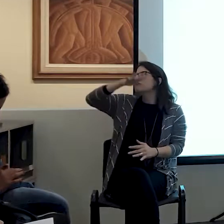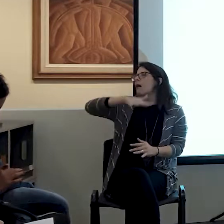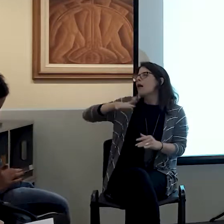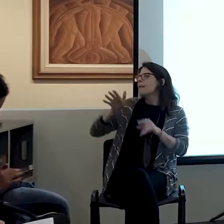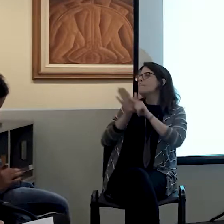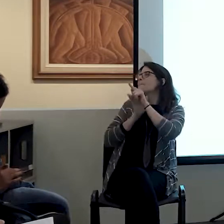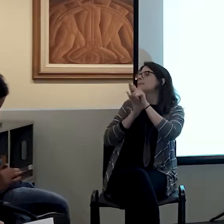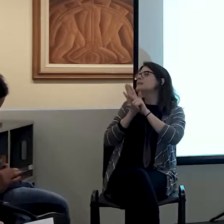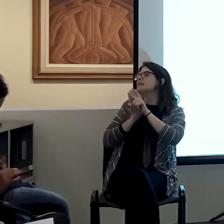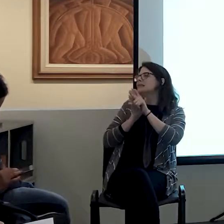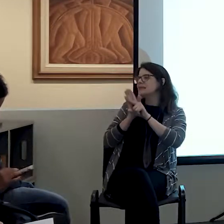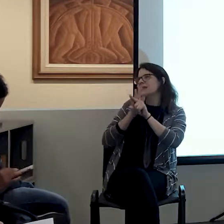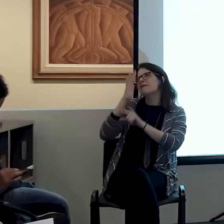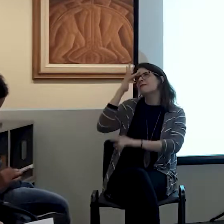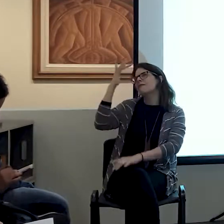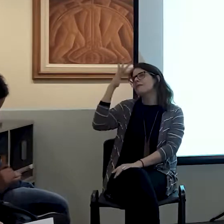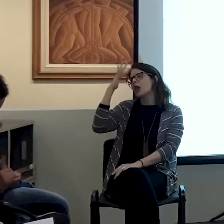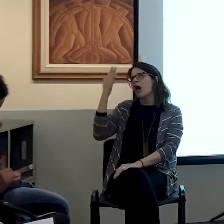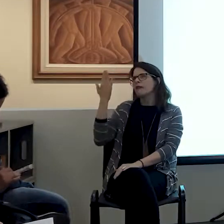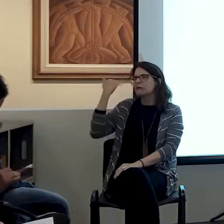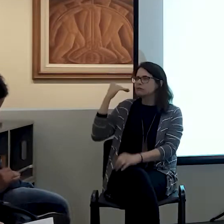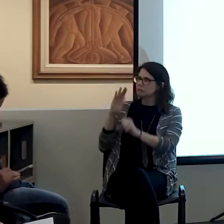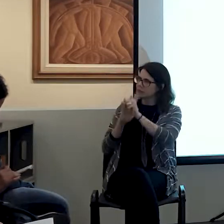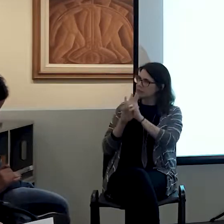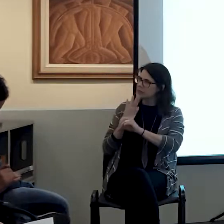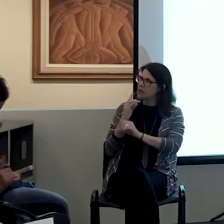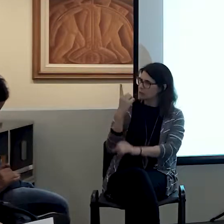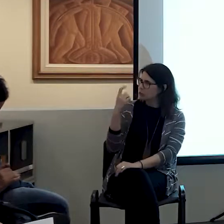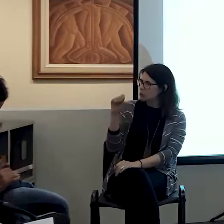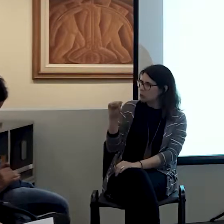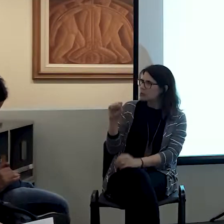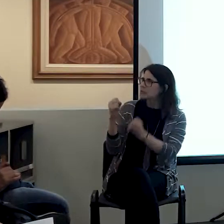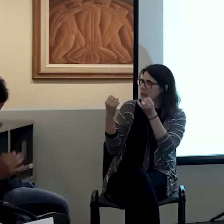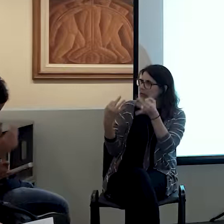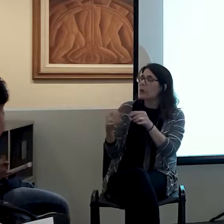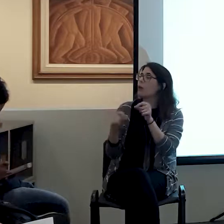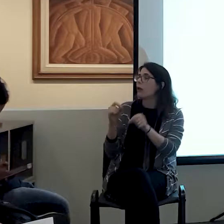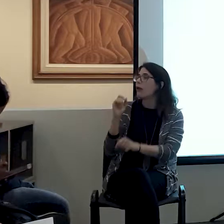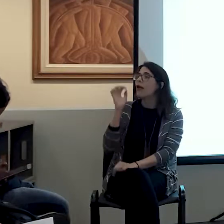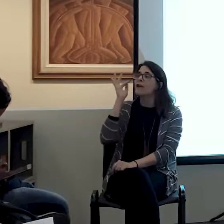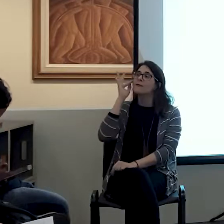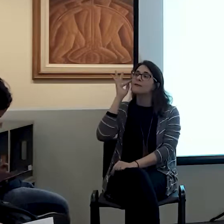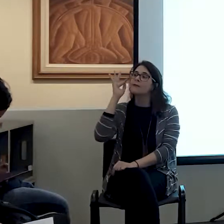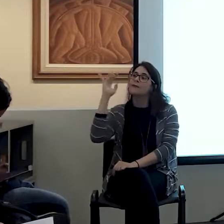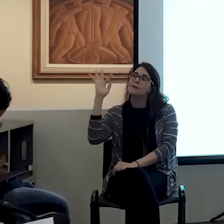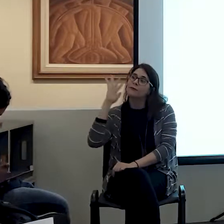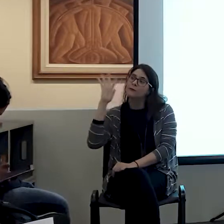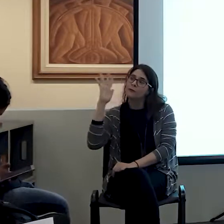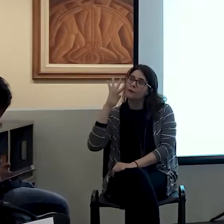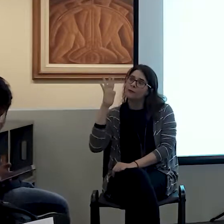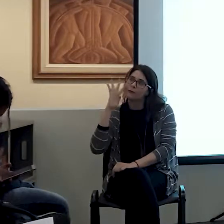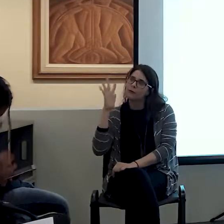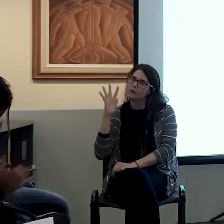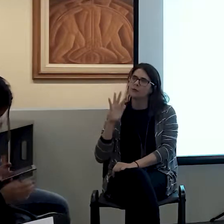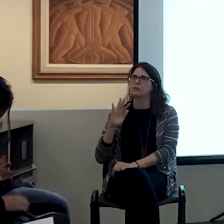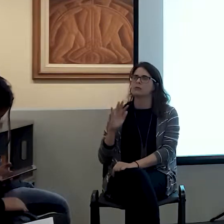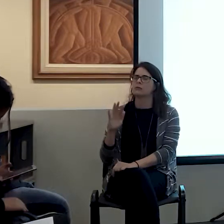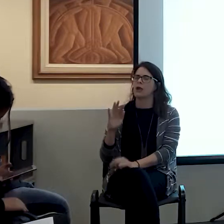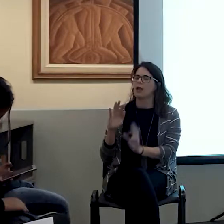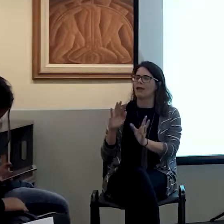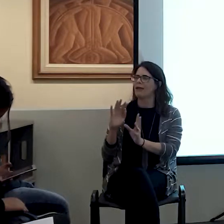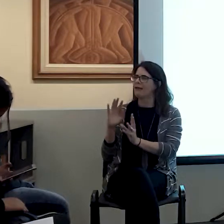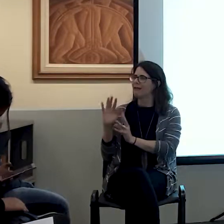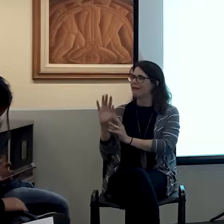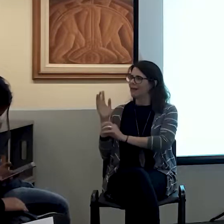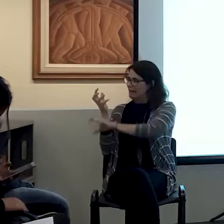os filósofos iluministas do século XVIII, a filosofia, que também não é aquela filosofia que tem faculdade, que uns